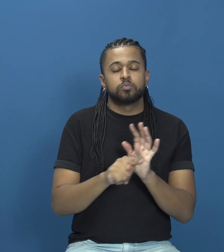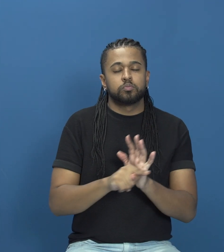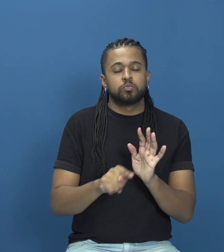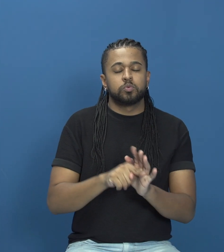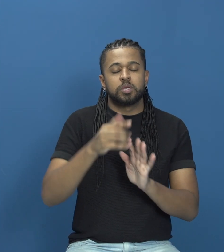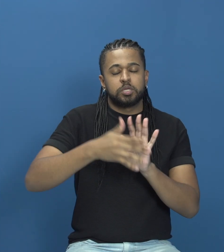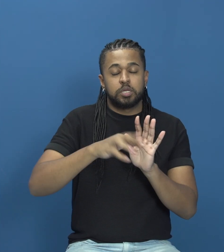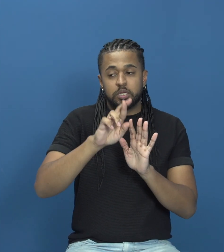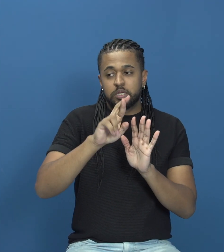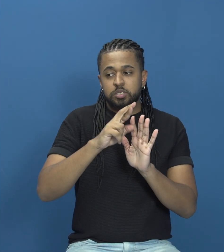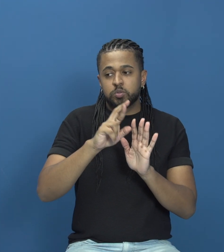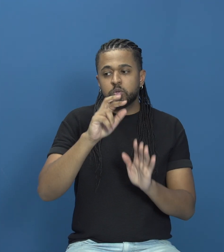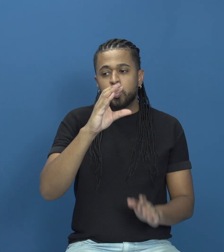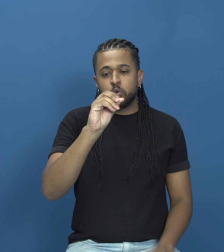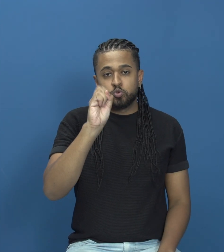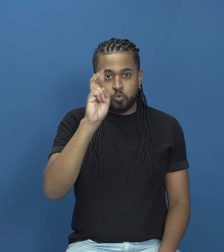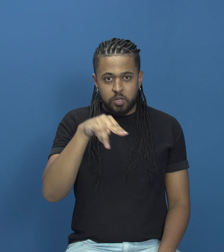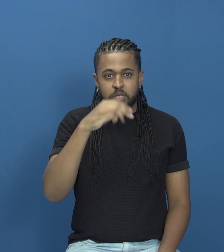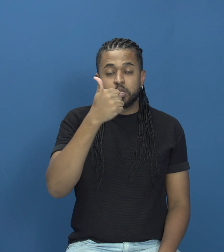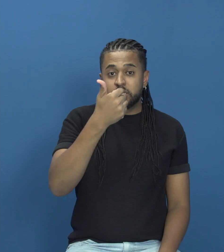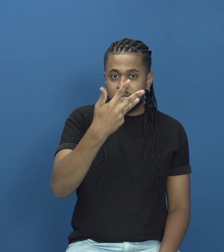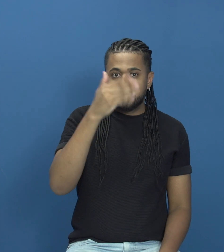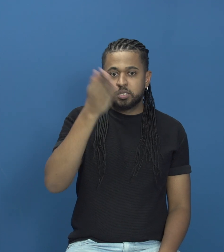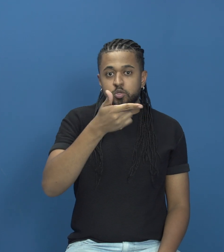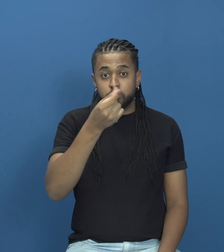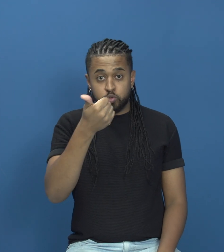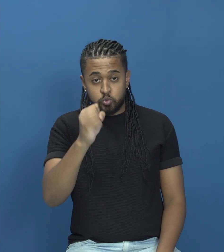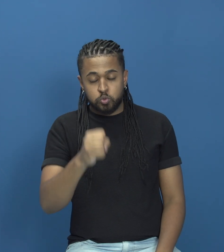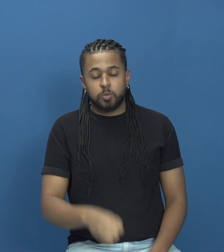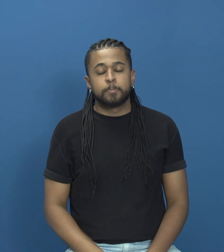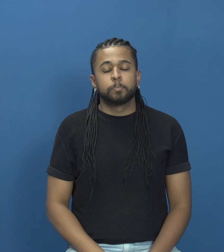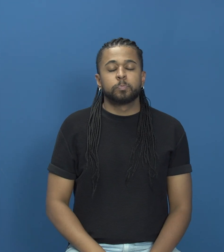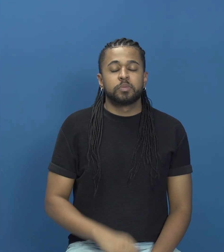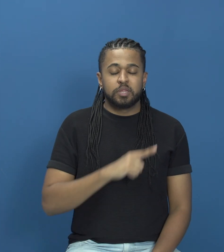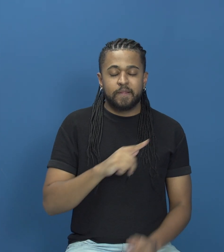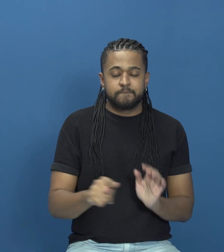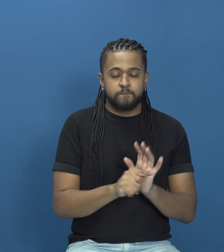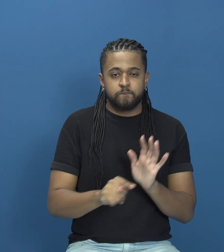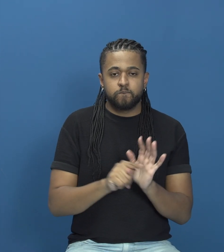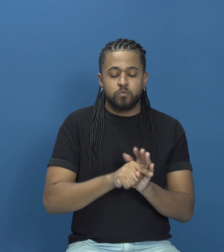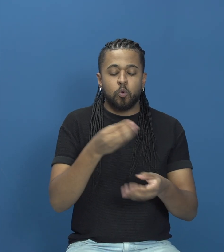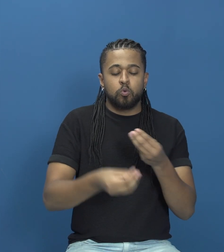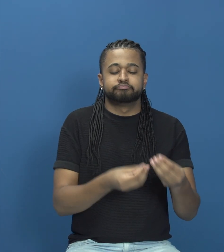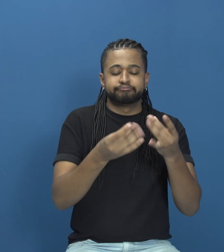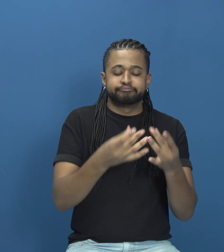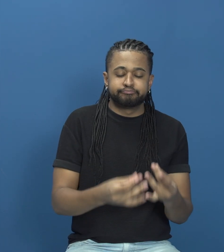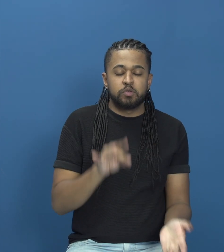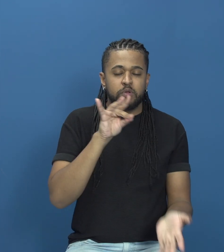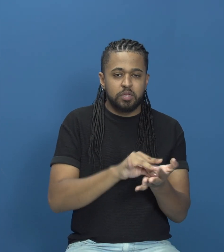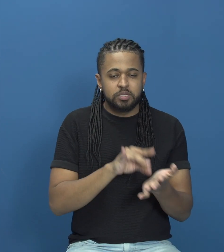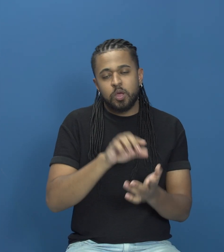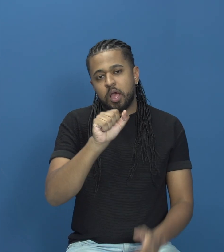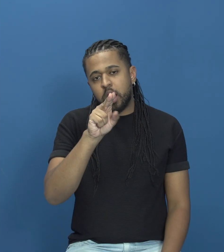na Resolução COSUEM número 13/2018, que institui os mecanismos de validação